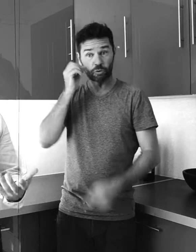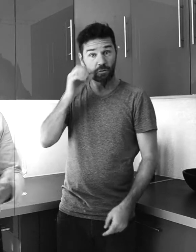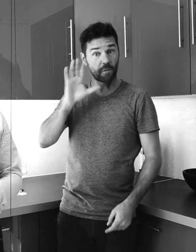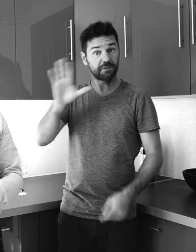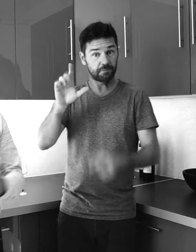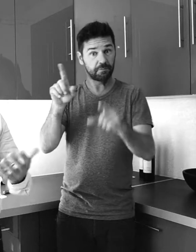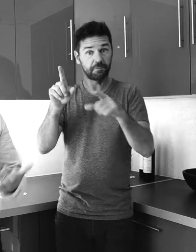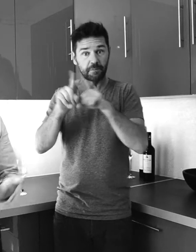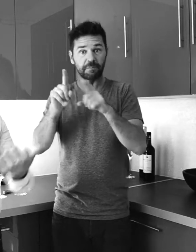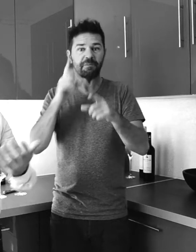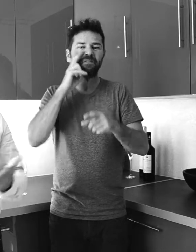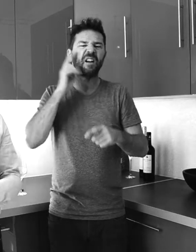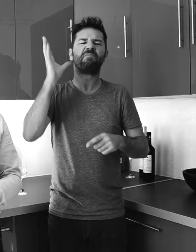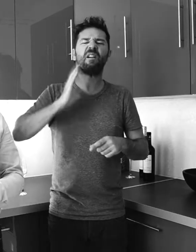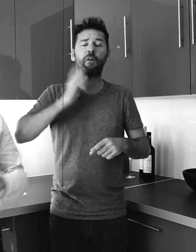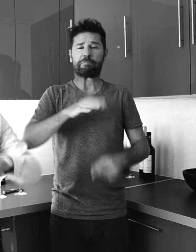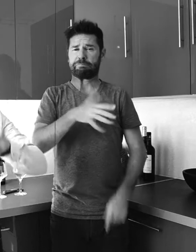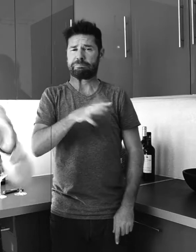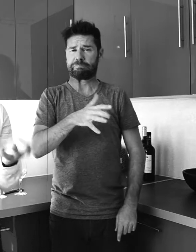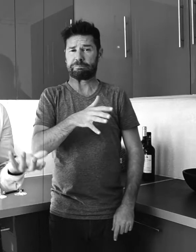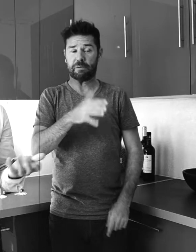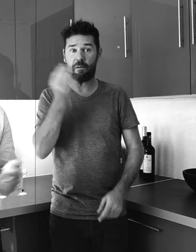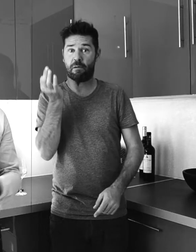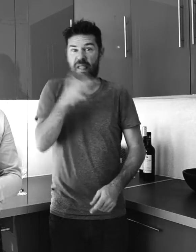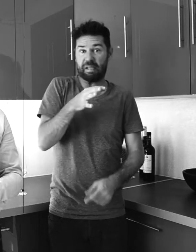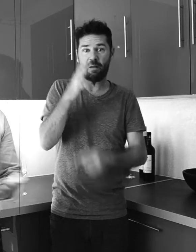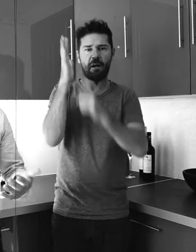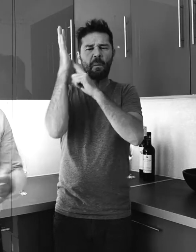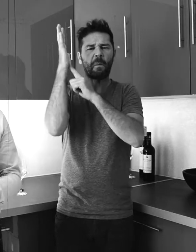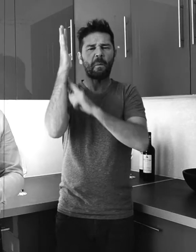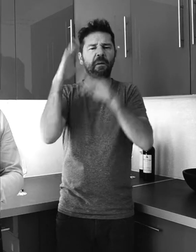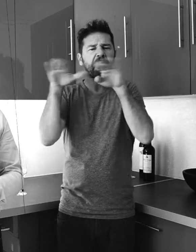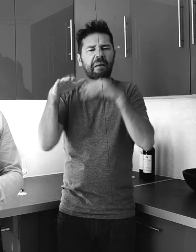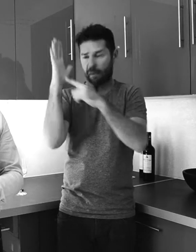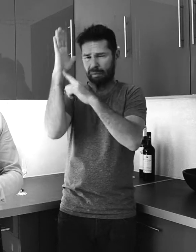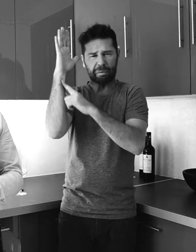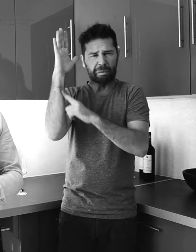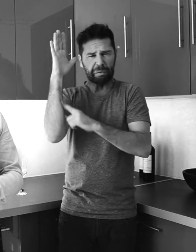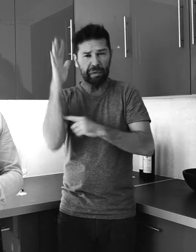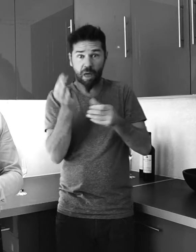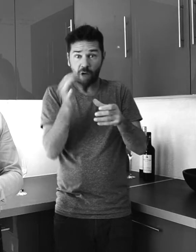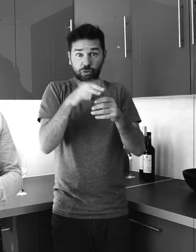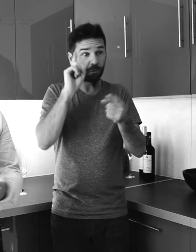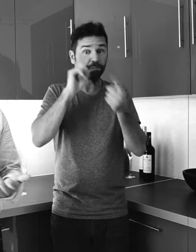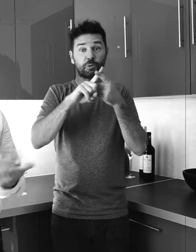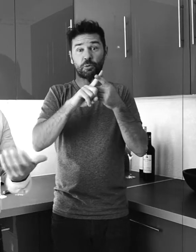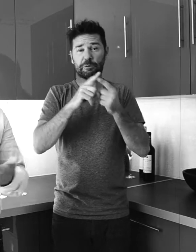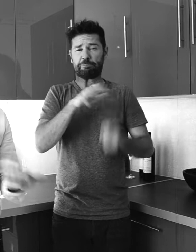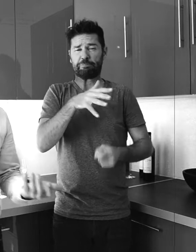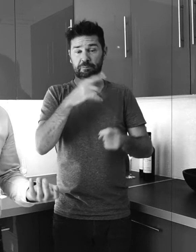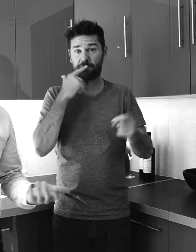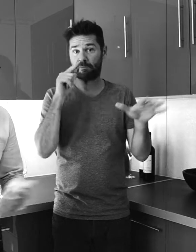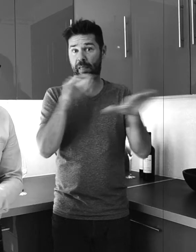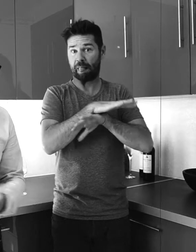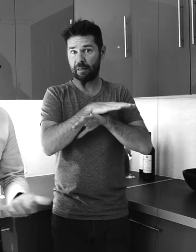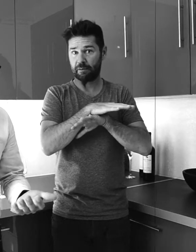sur des vins qui n'étaient pas si bons que ça pour cacher un peu la misère. Voilà. Donc la peur aussi que ce